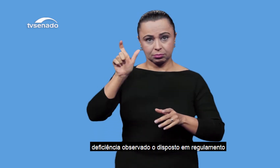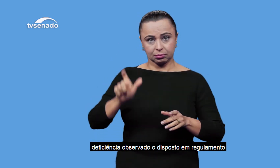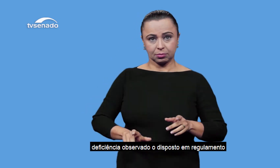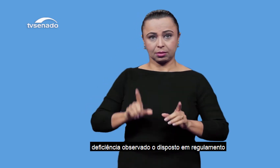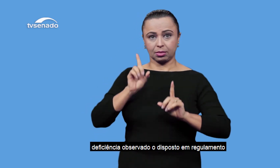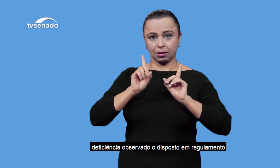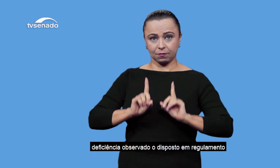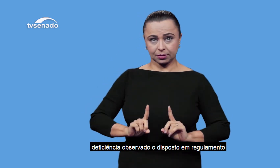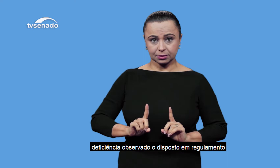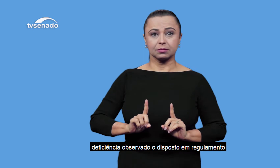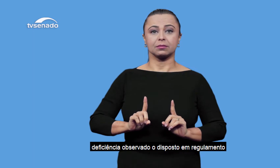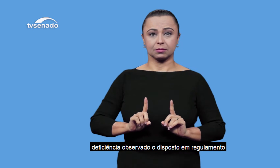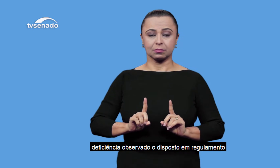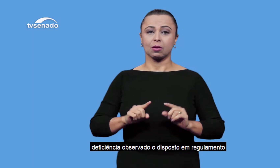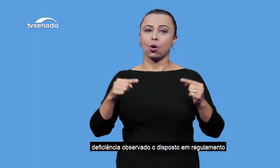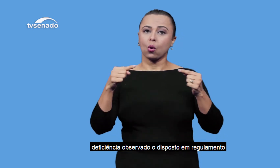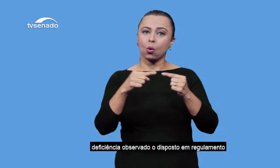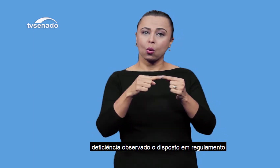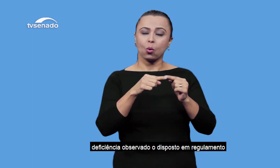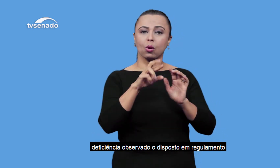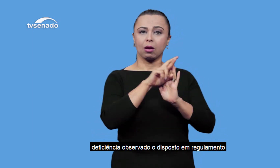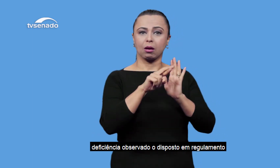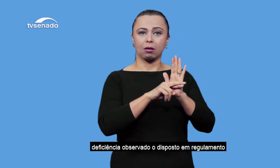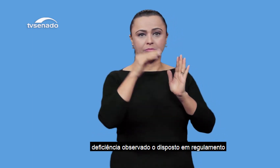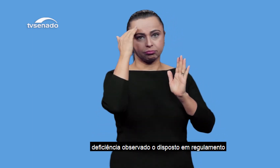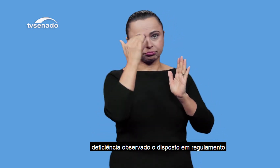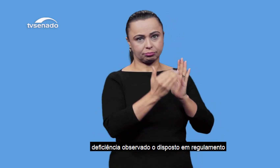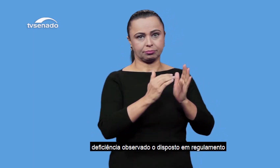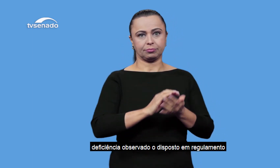observado o disposto em regulamento